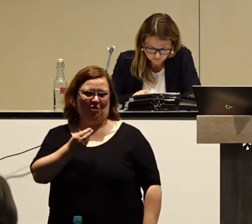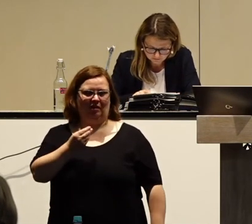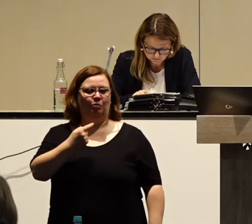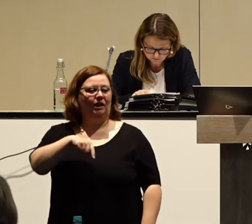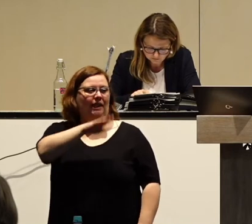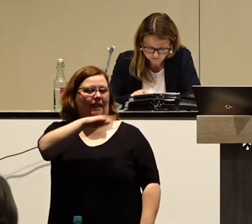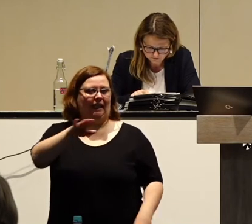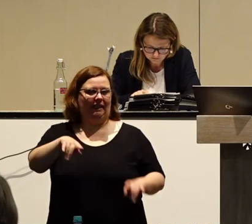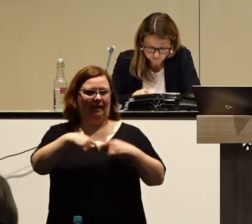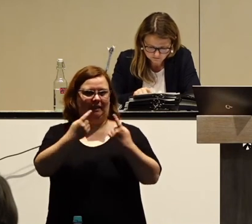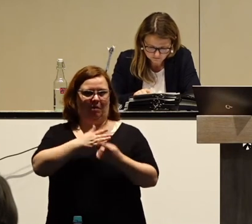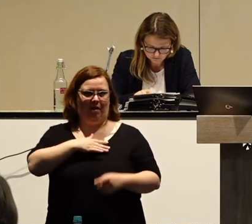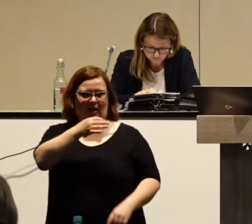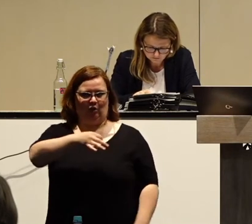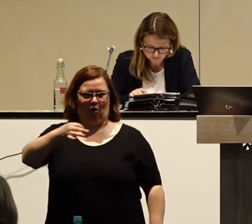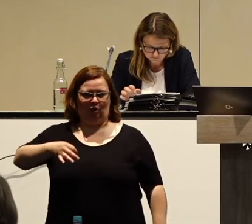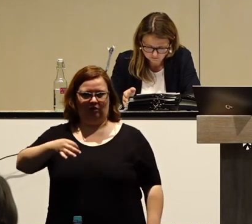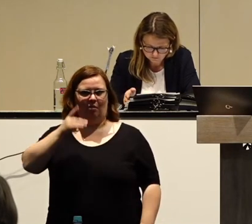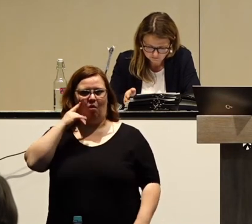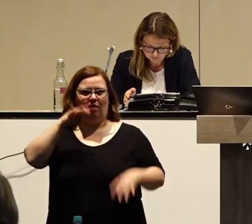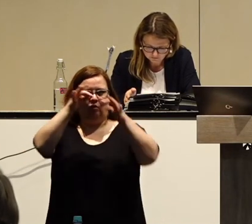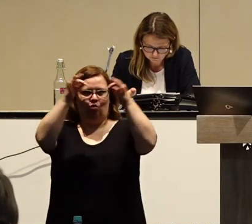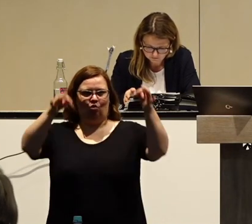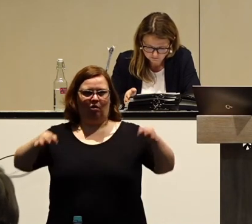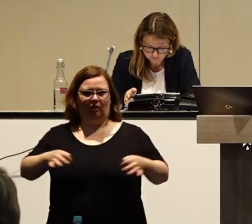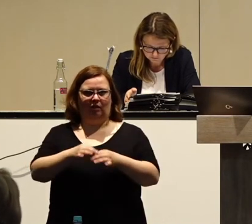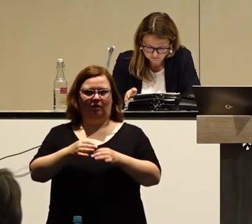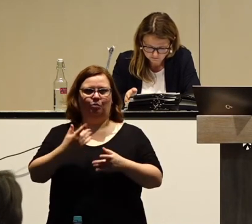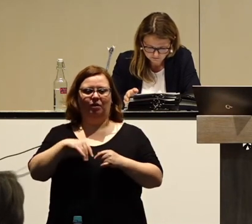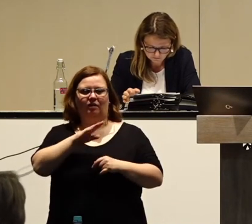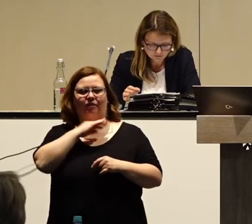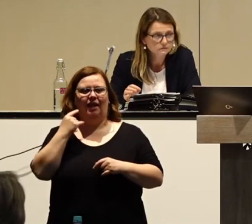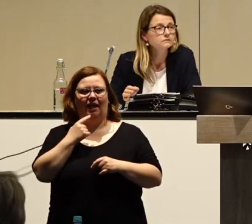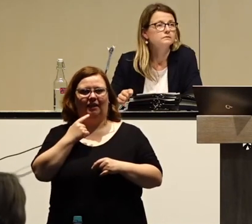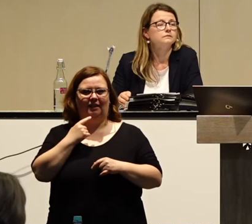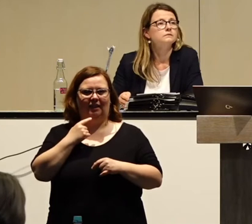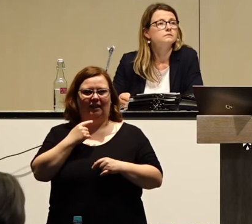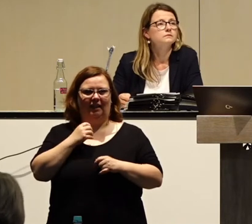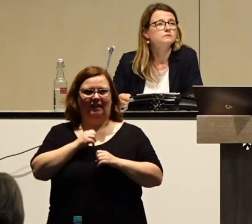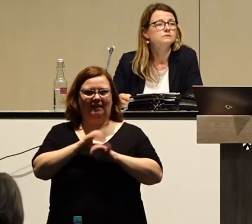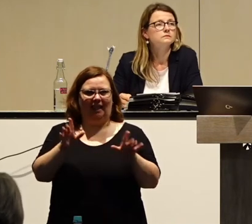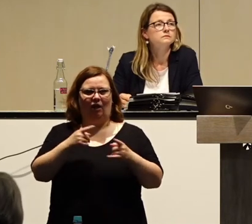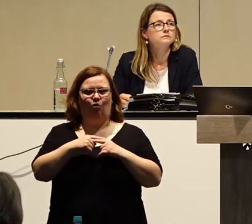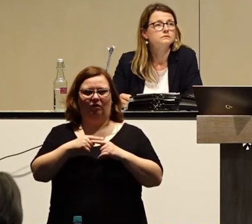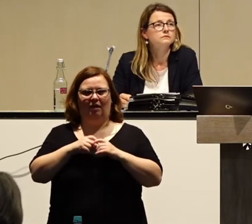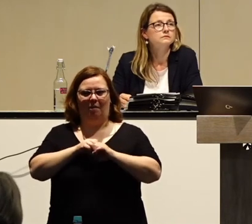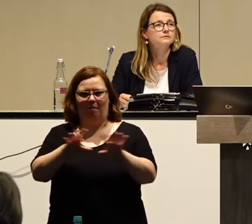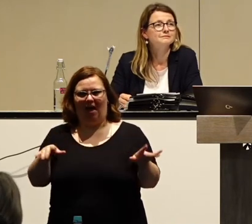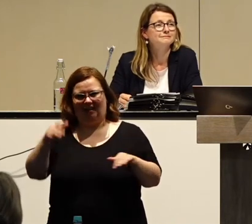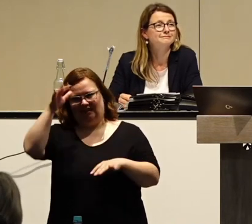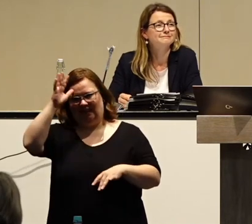den Kinderzimmern meiner Töchter hängen Urkunden mit lustigen See- und Meerestieren, welche ihre Schwimmleistung